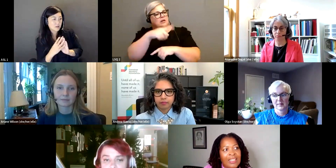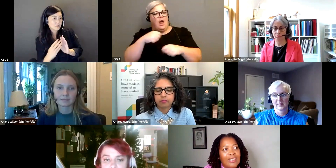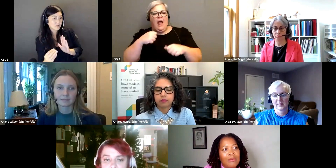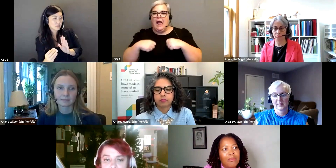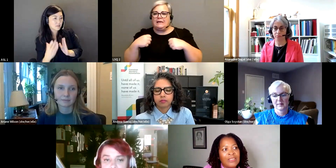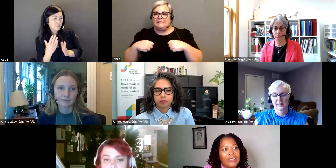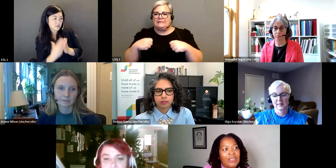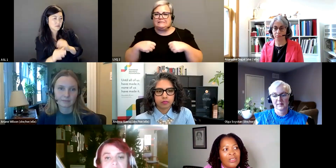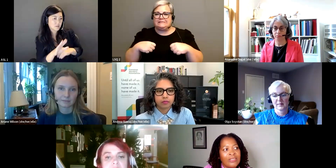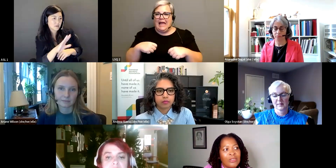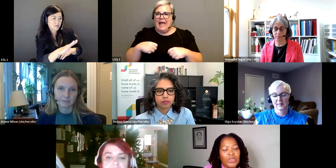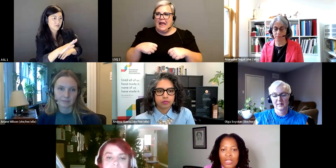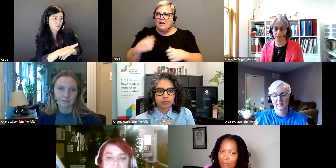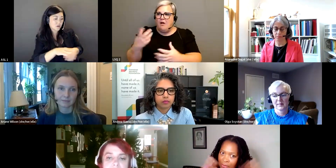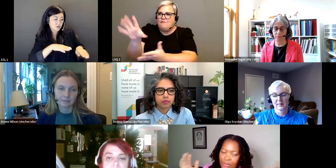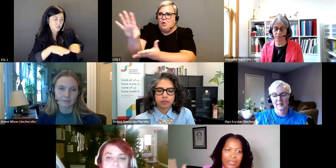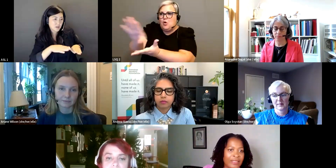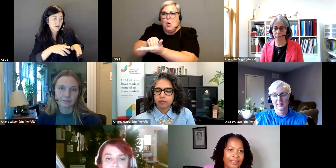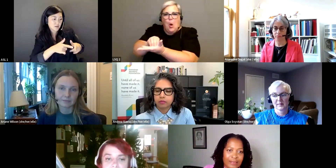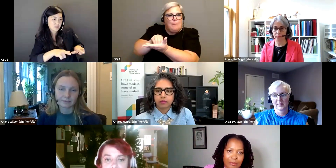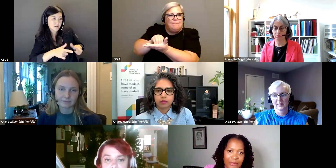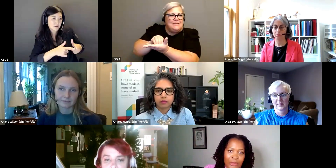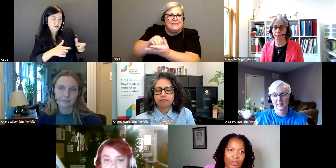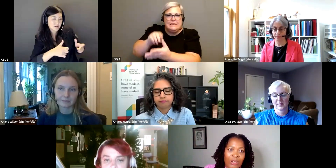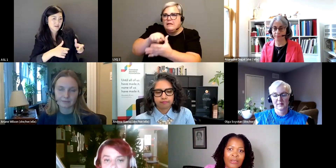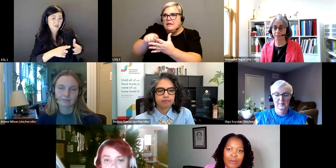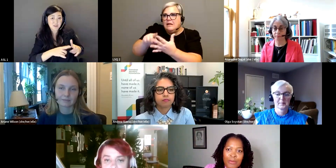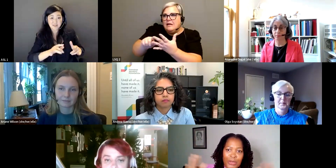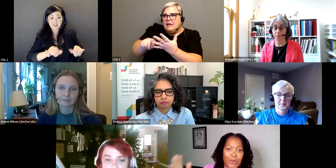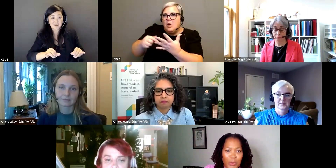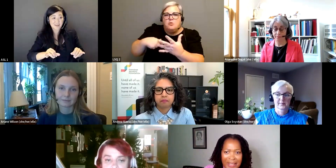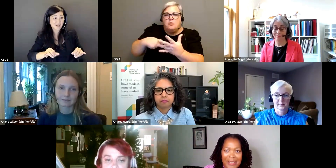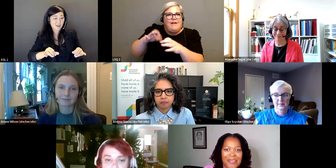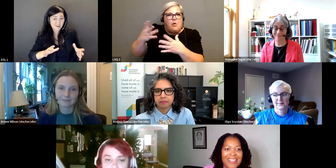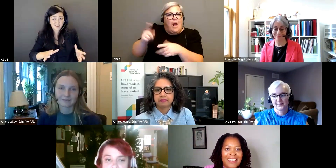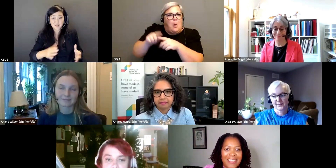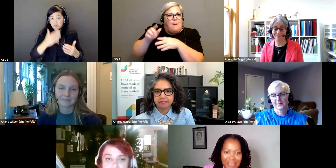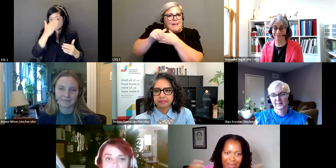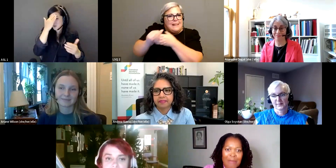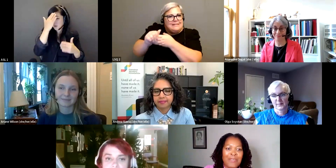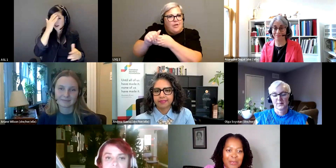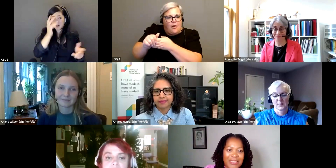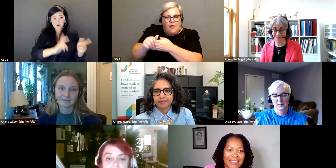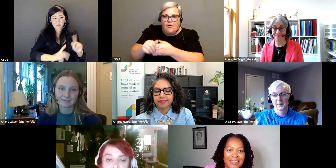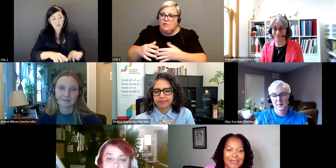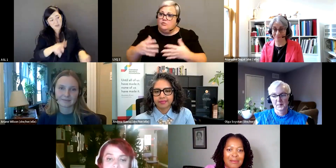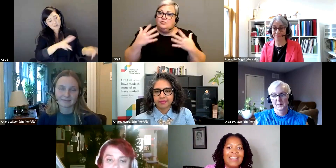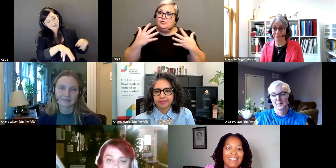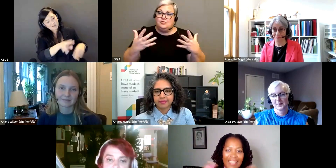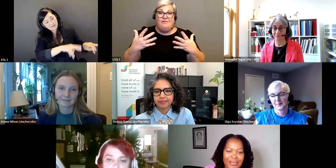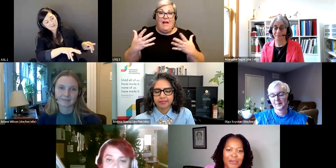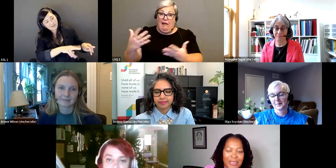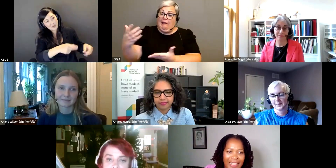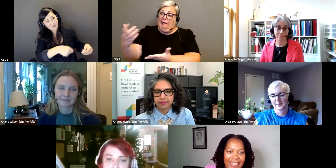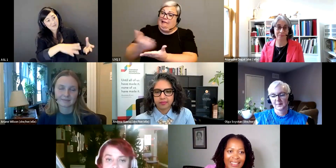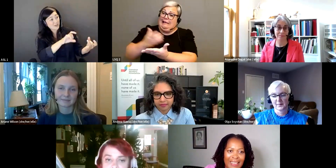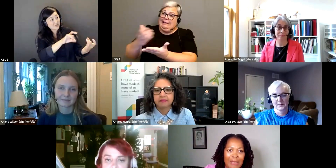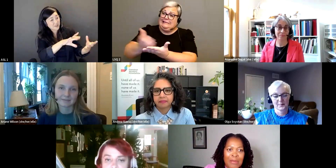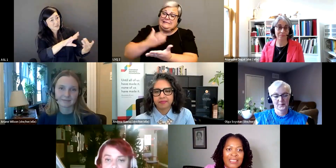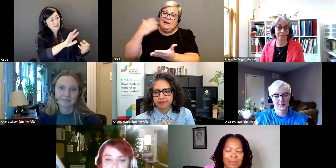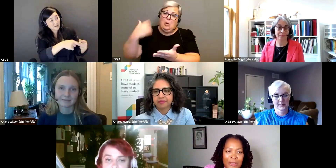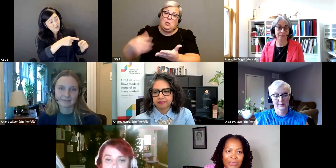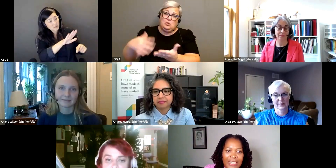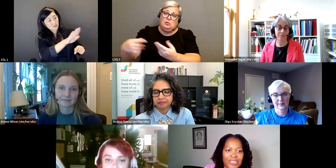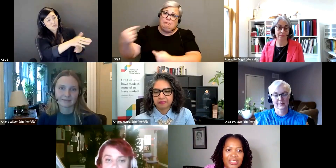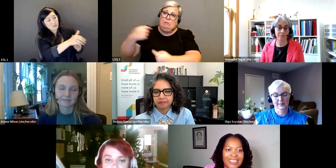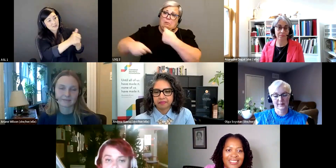de reproduire certains de ces aspects. Et on est aussi souvent critiqué. N'importe qui peut